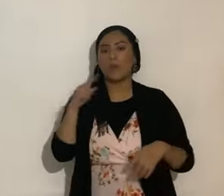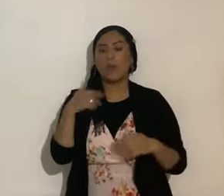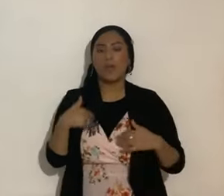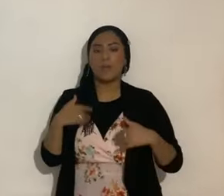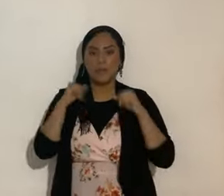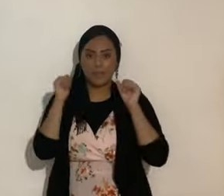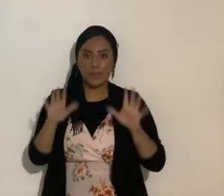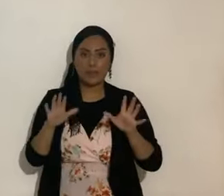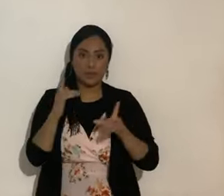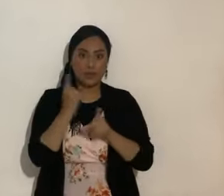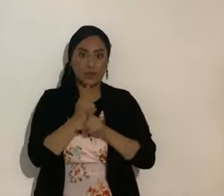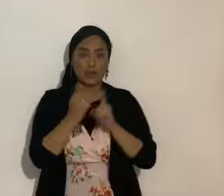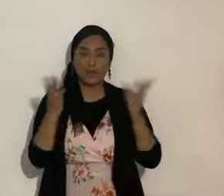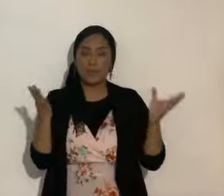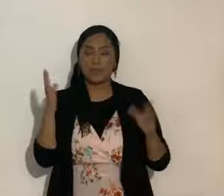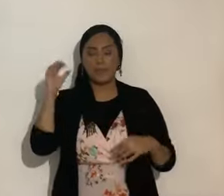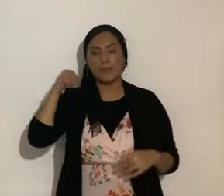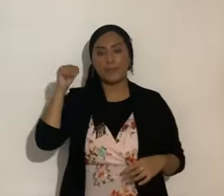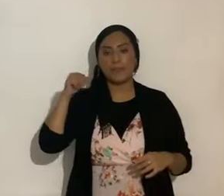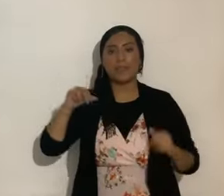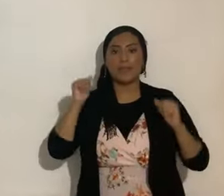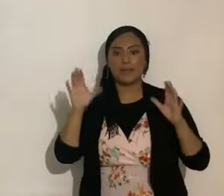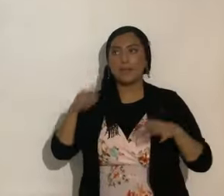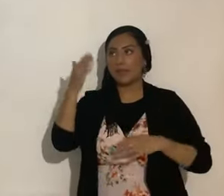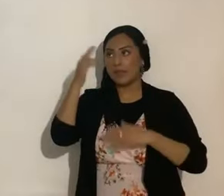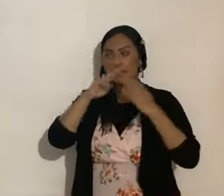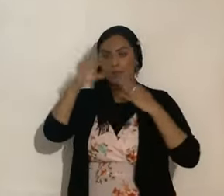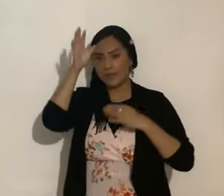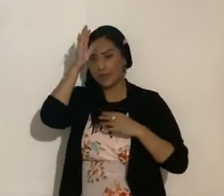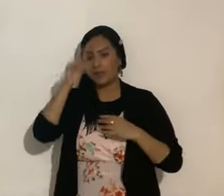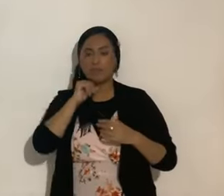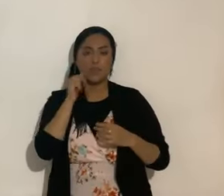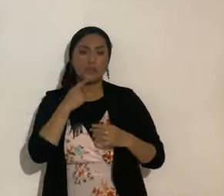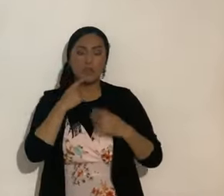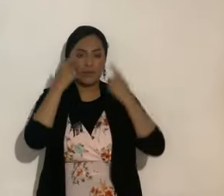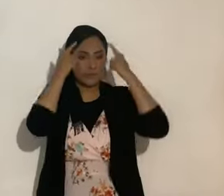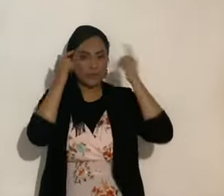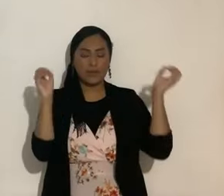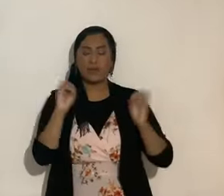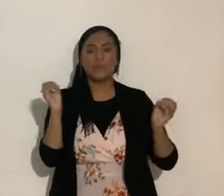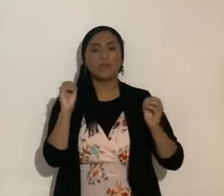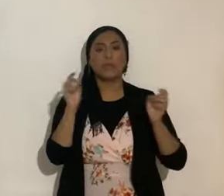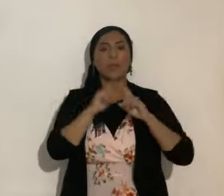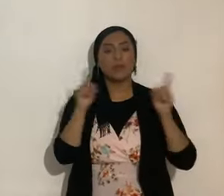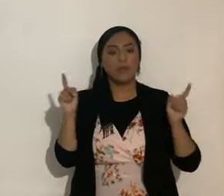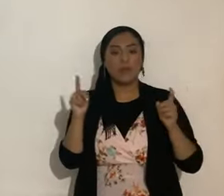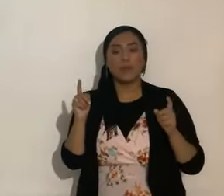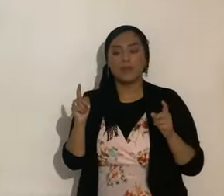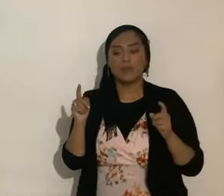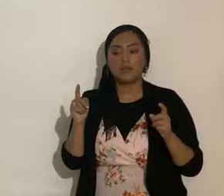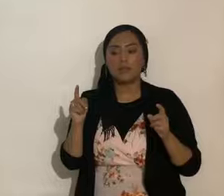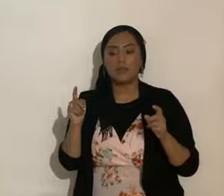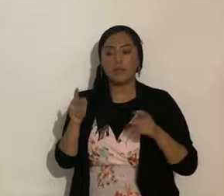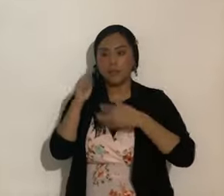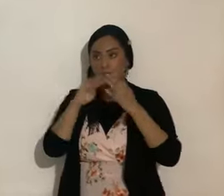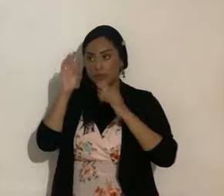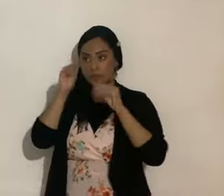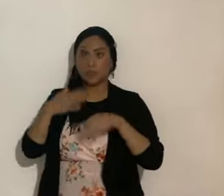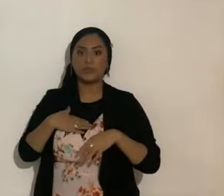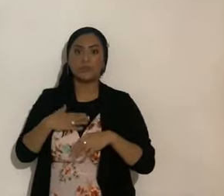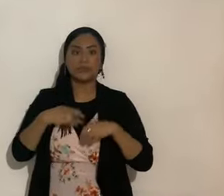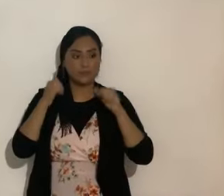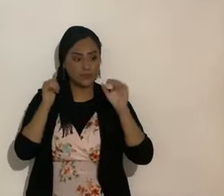otra manera, ¿o no? Sí, claro que sí, bendito es el Abacatos, y no lo digo con jactancia, sino para eso me puso el Eterno, para